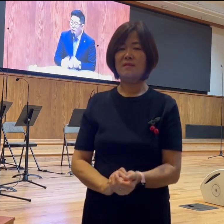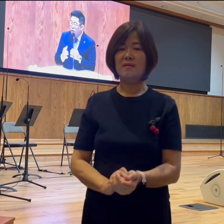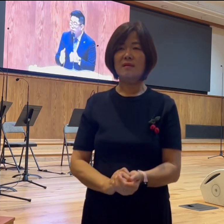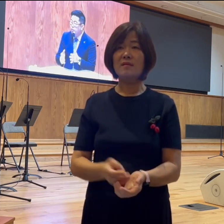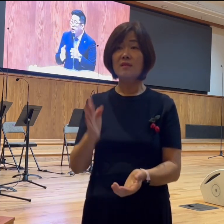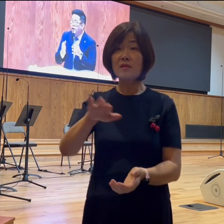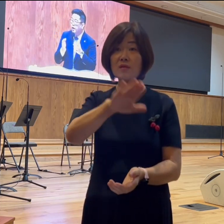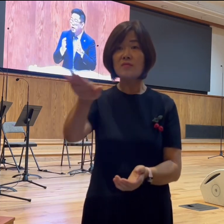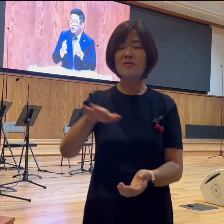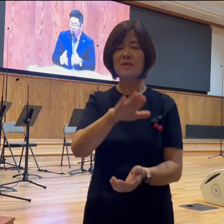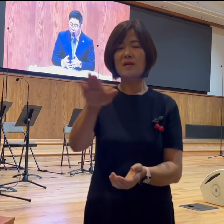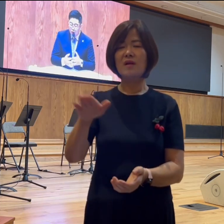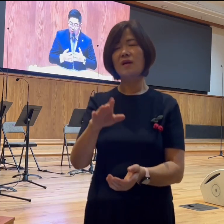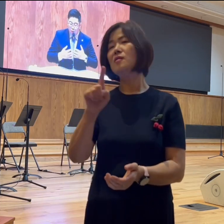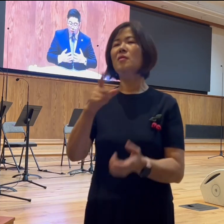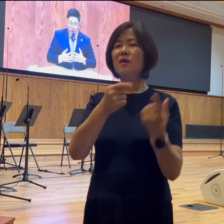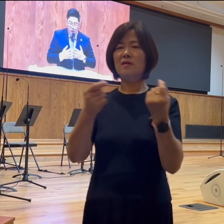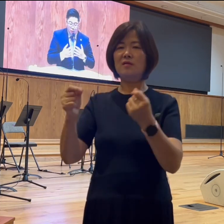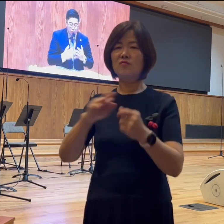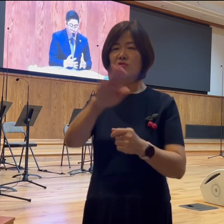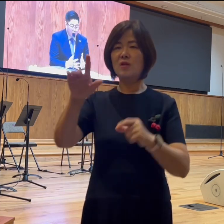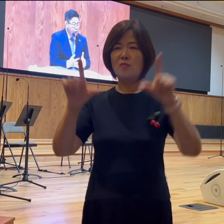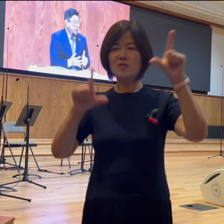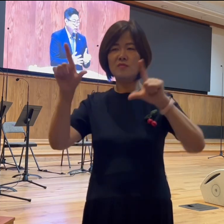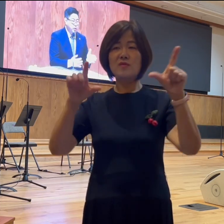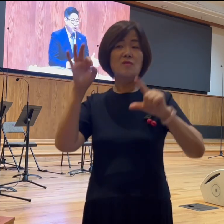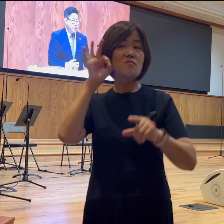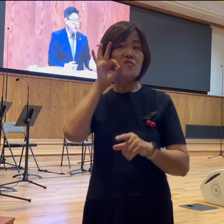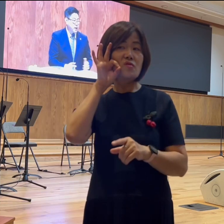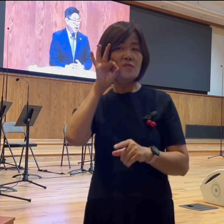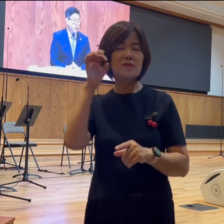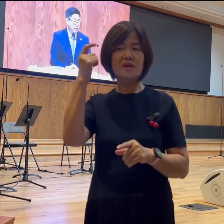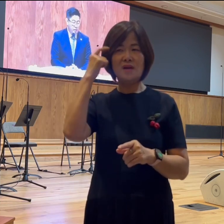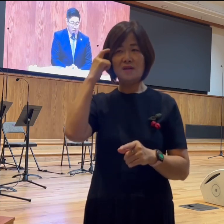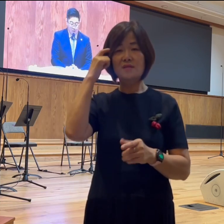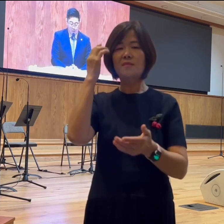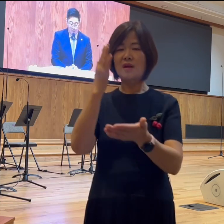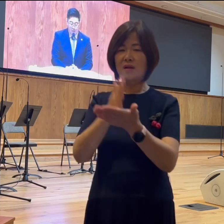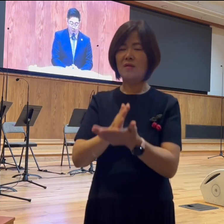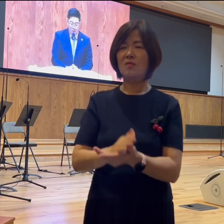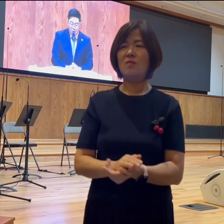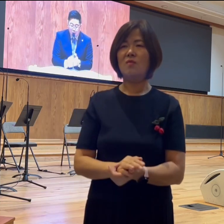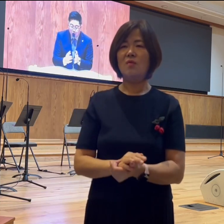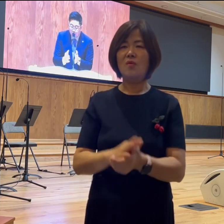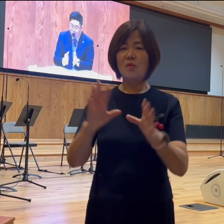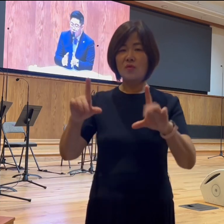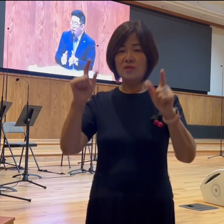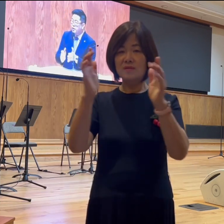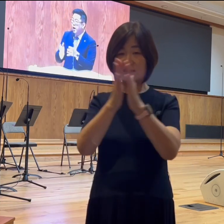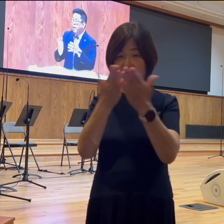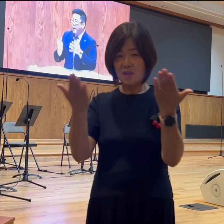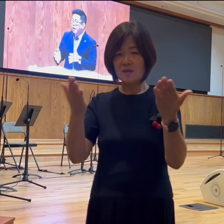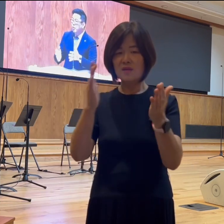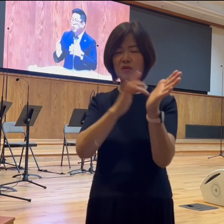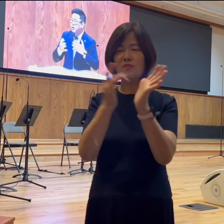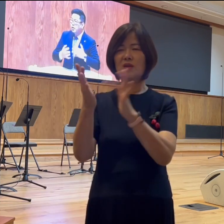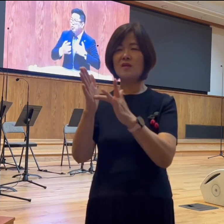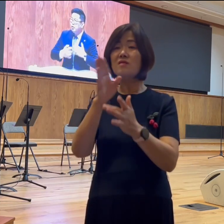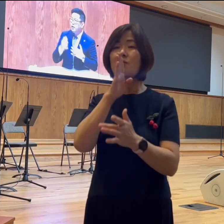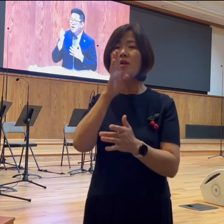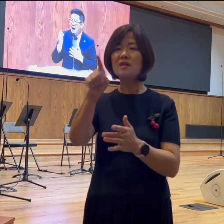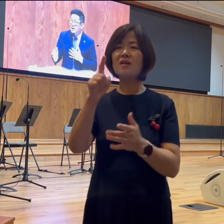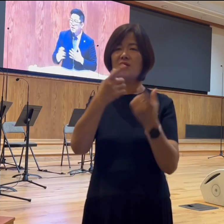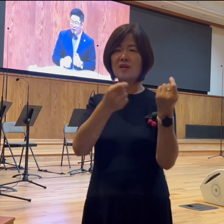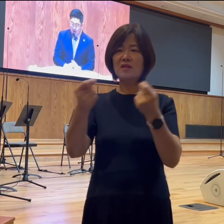근데 여러분, 우리가 그런 우리의 모습을 그저 부끄럽게만 여길 것이 아니에요. 오늘 본문에 예수님께서 바로 그런